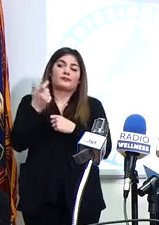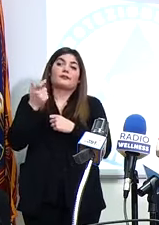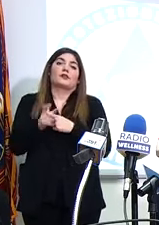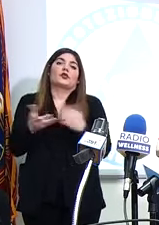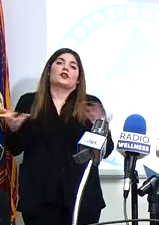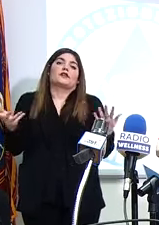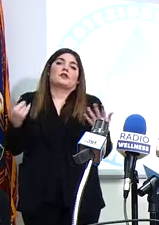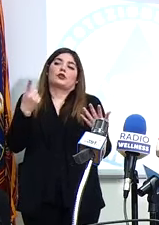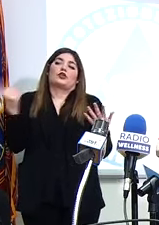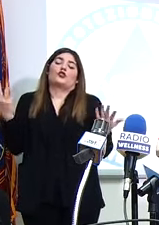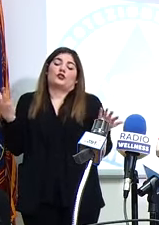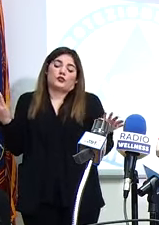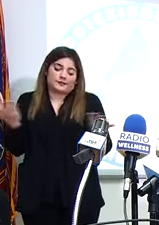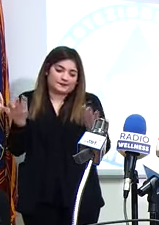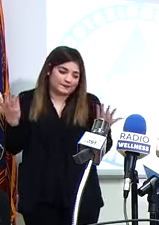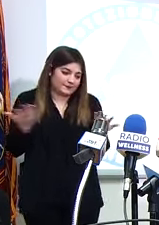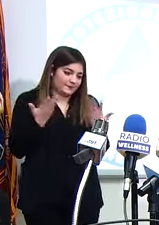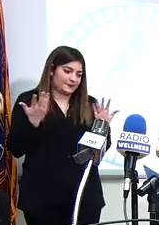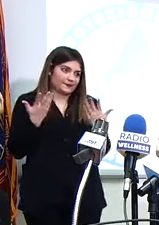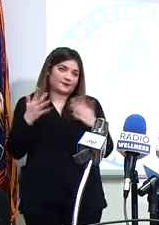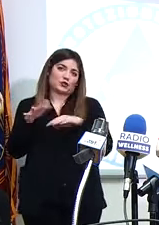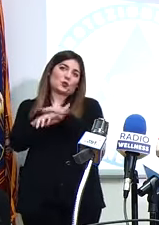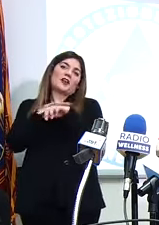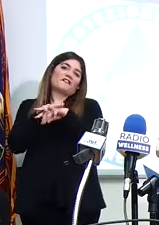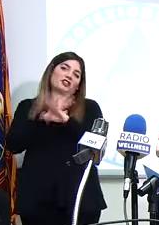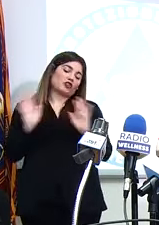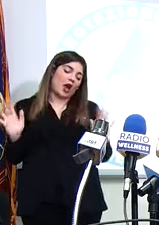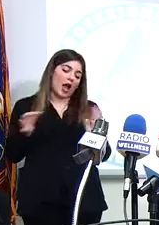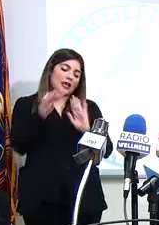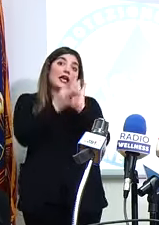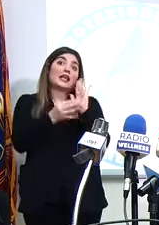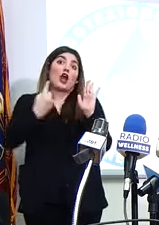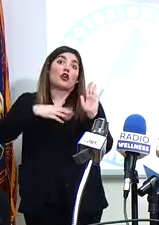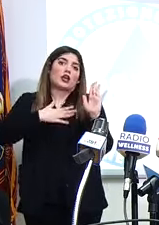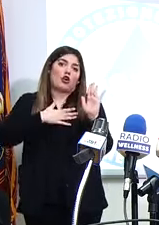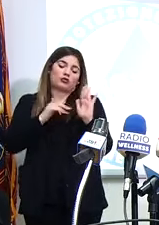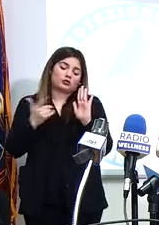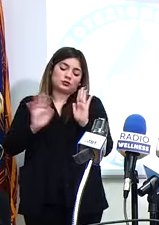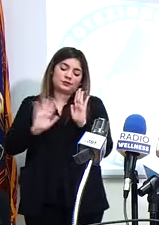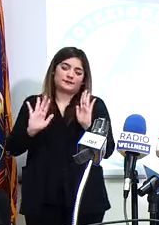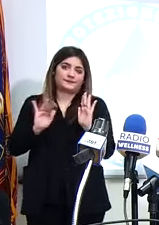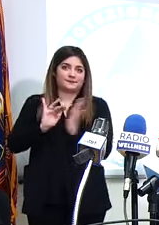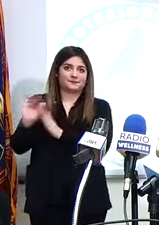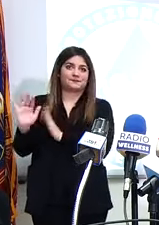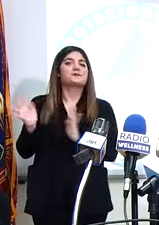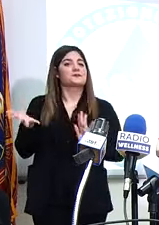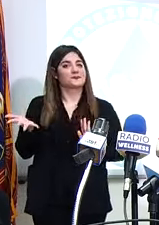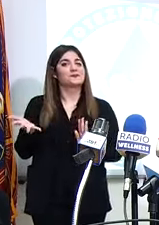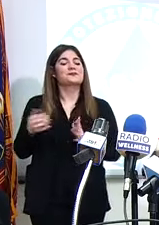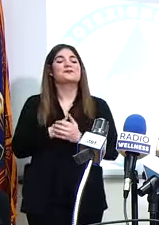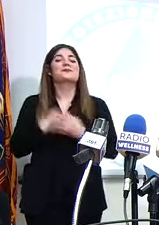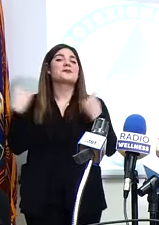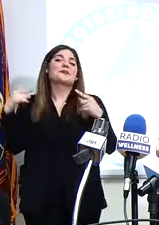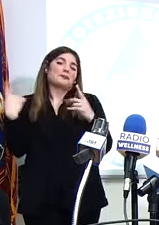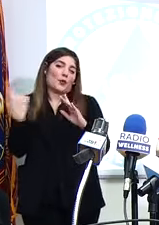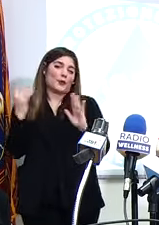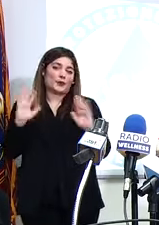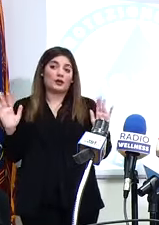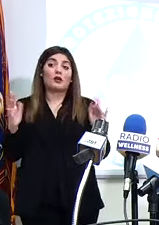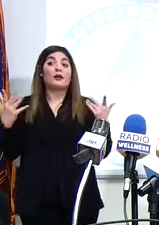li fanno alla cinese, no? Quindi non secondo le regole che noi ci siamo dati. Ecco, quindi questo può essere l'unico. Ma